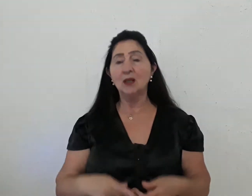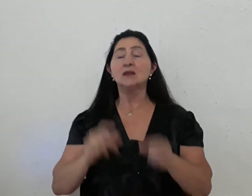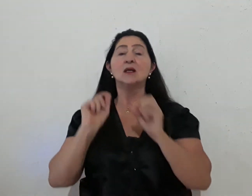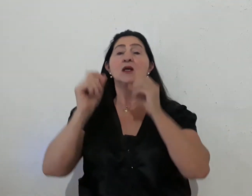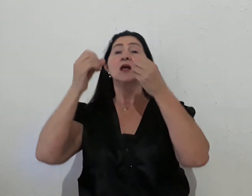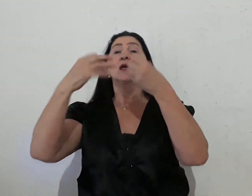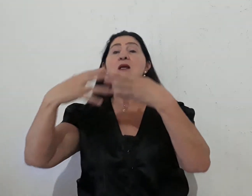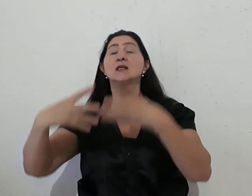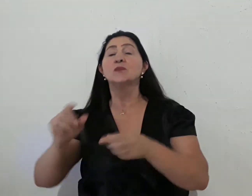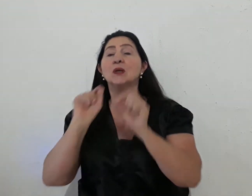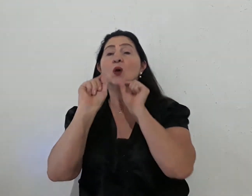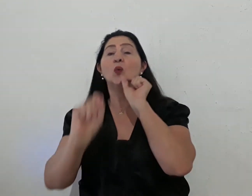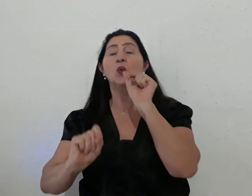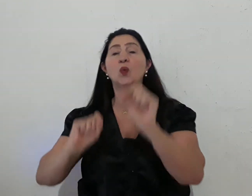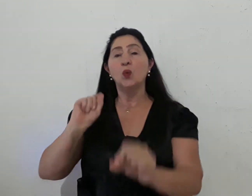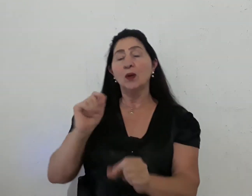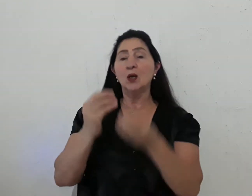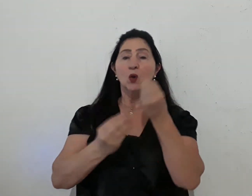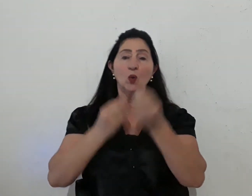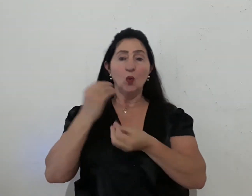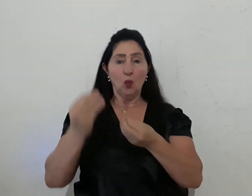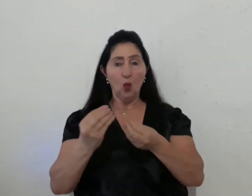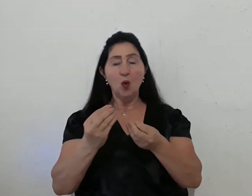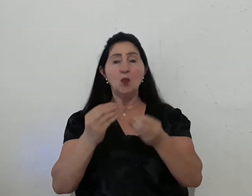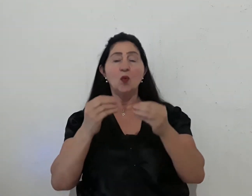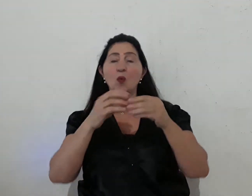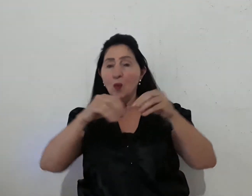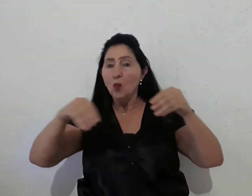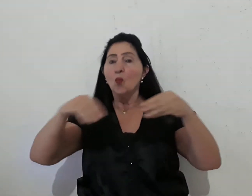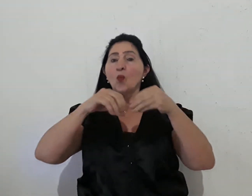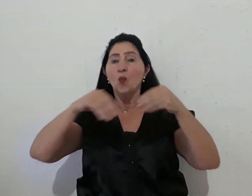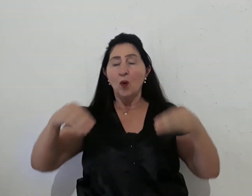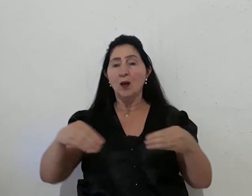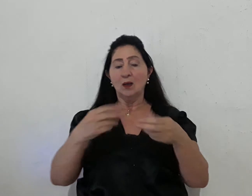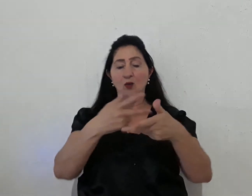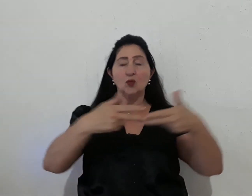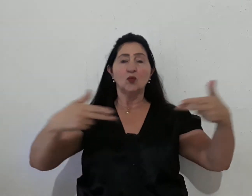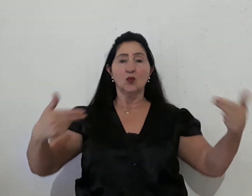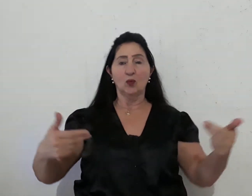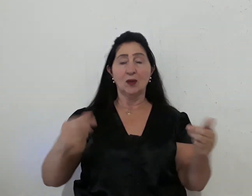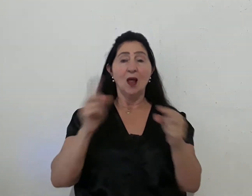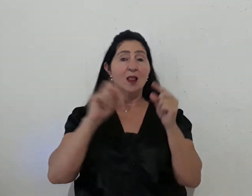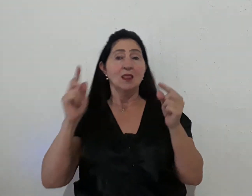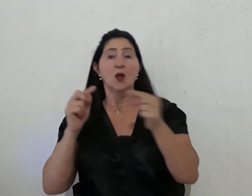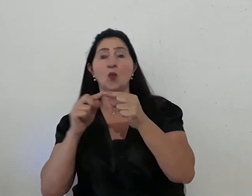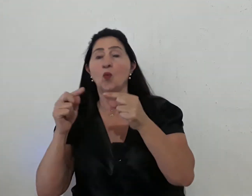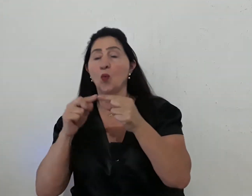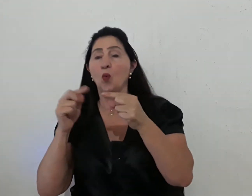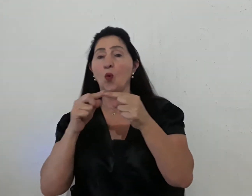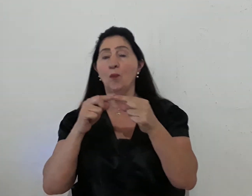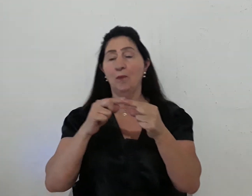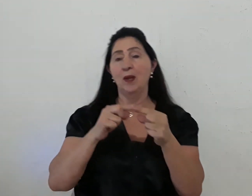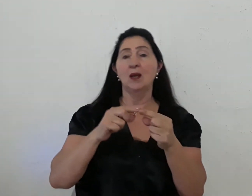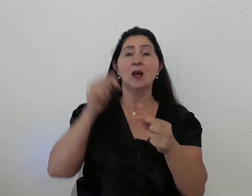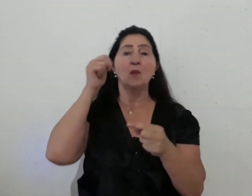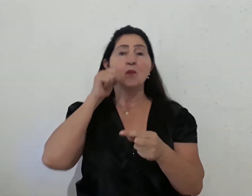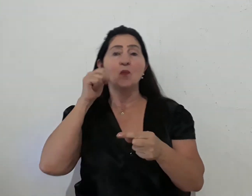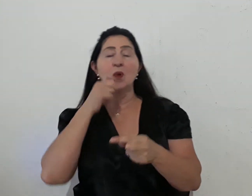estabelece apenas uma relação de qualidade do objeto e não relação de concordância de gênero, pessoa,